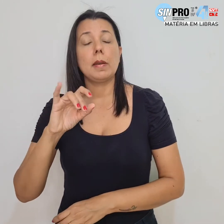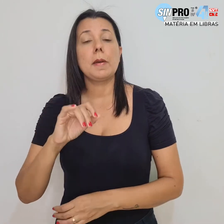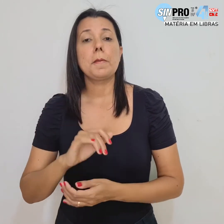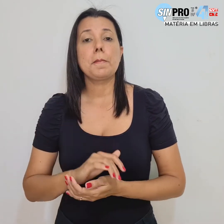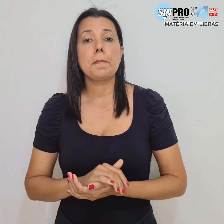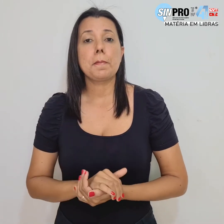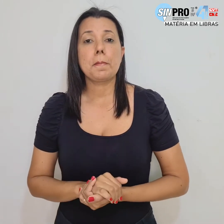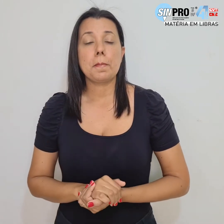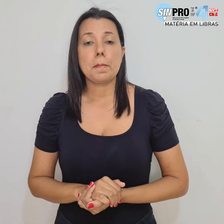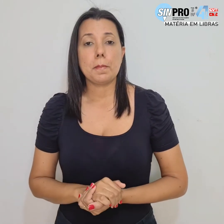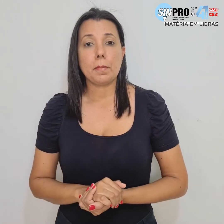Facebook